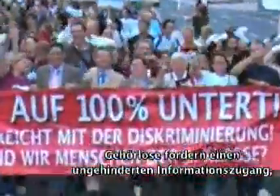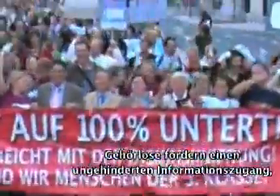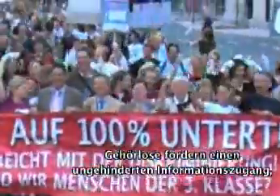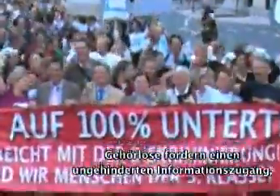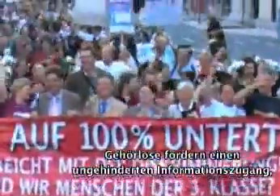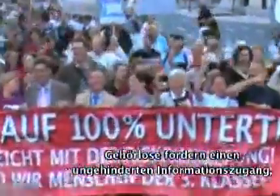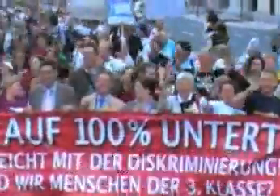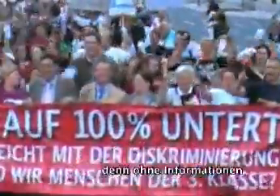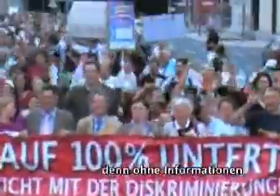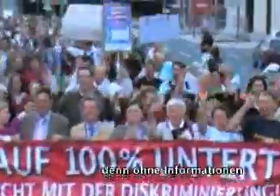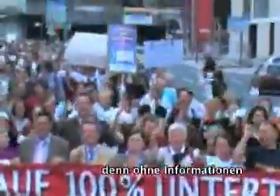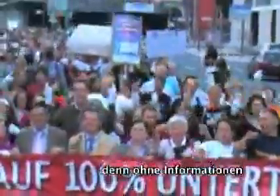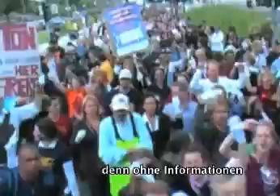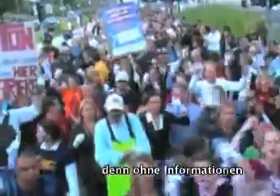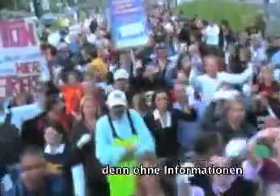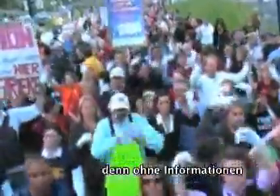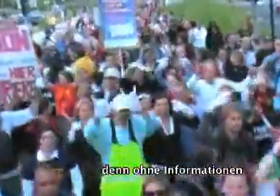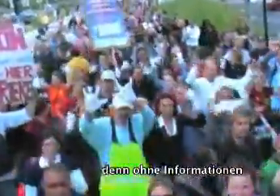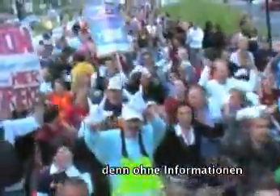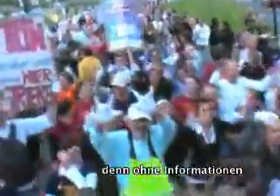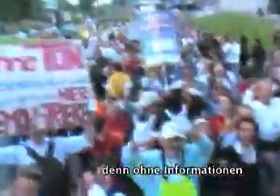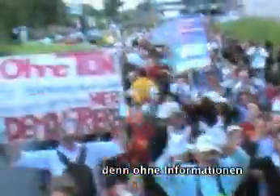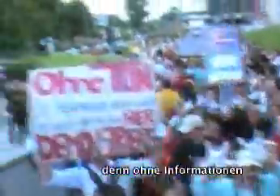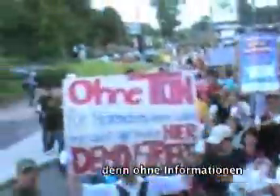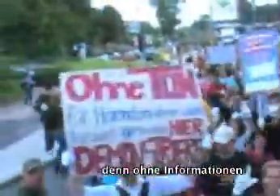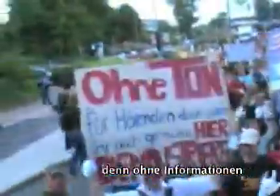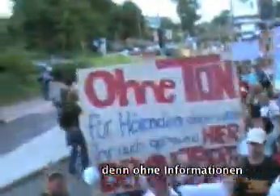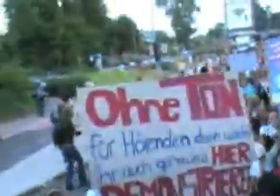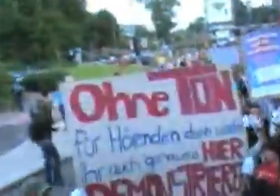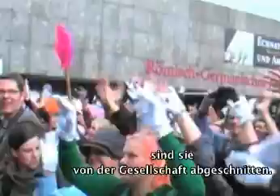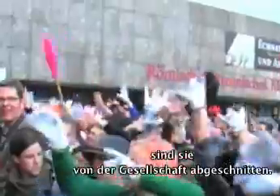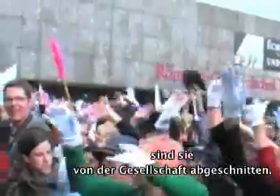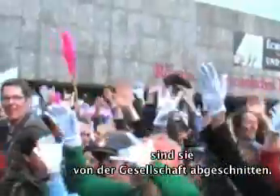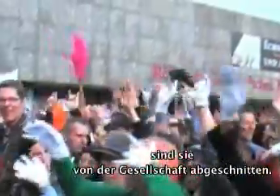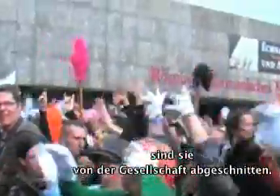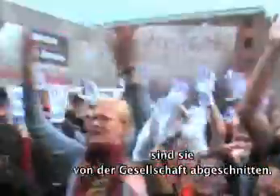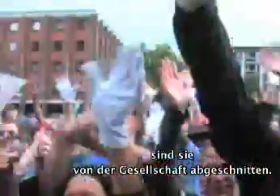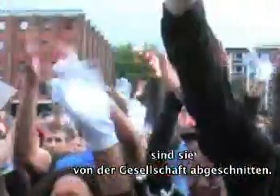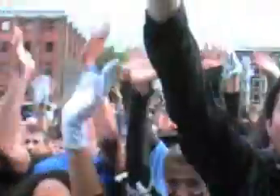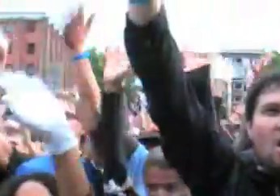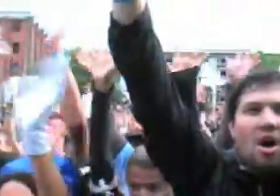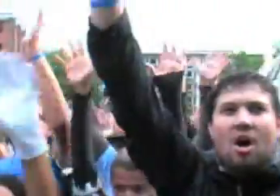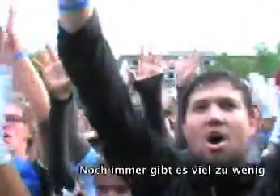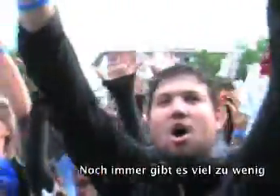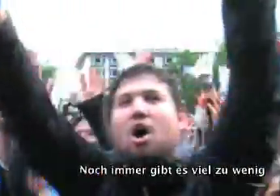Gehörlose fordern einen ungehinderten Informationszugang. Denn ohne Informationen sind sie von der Gesellschaft